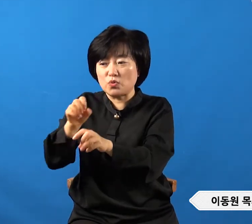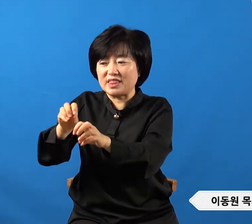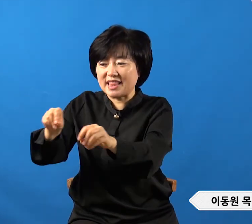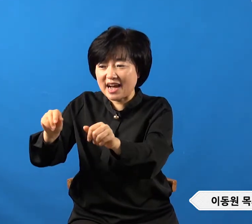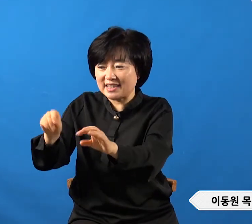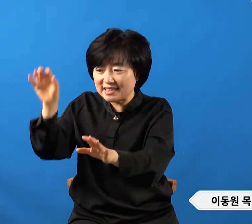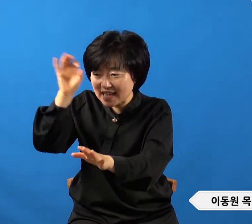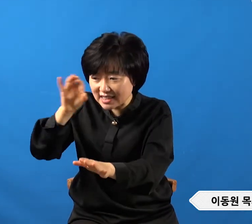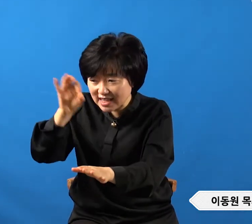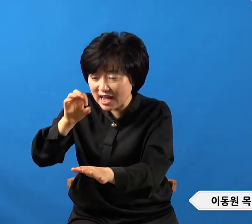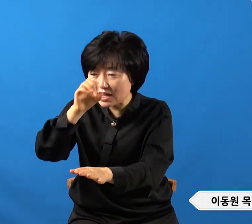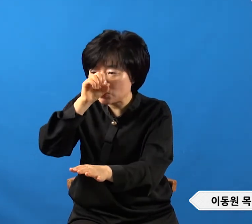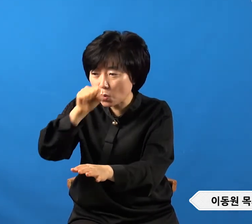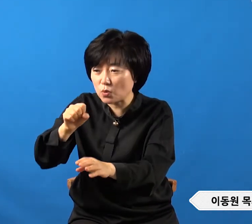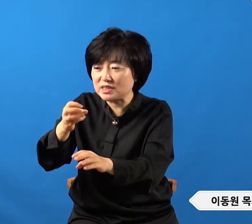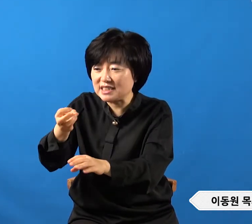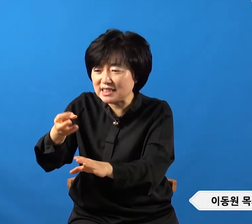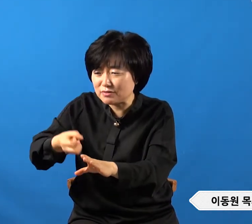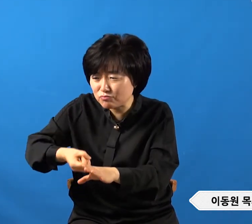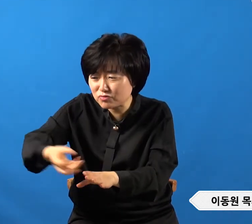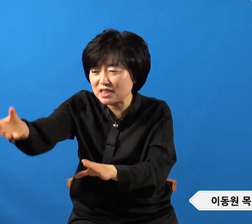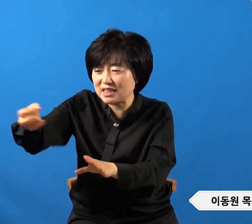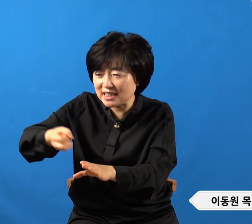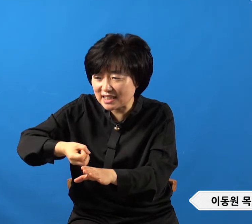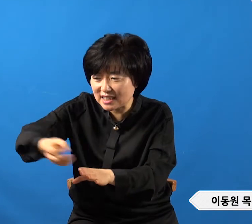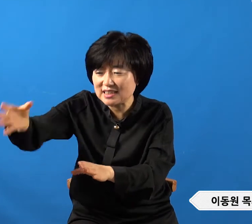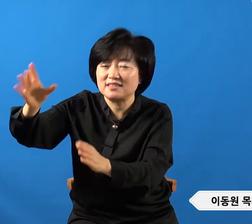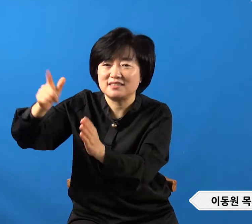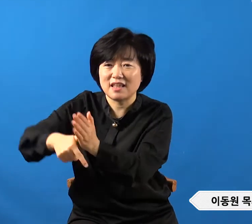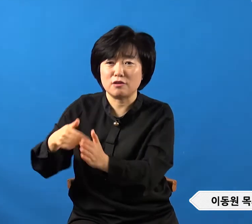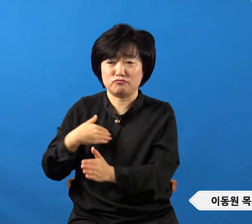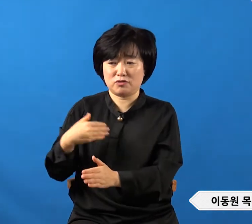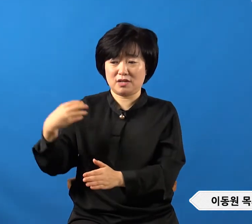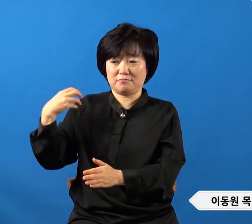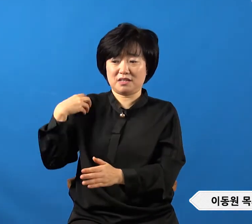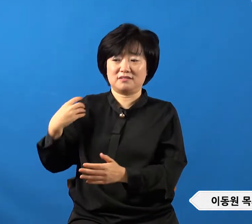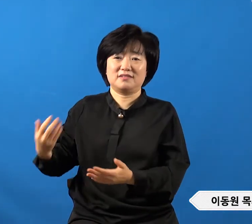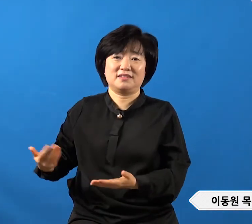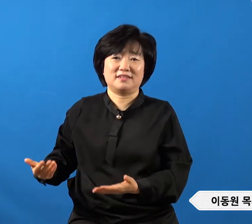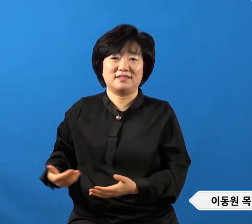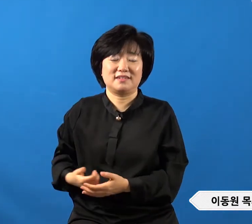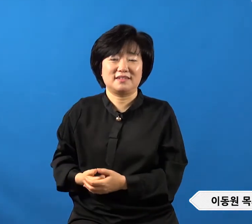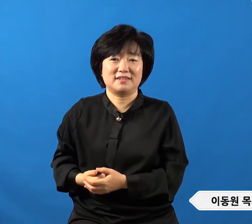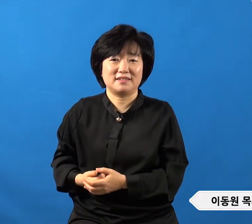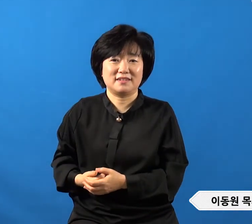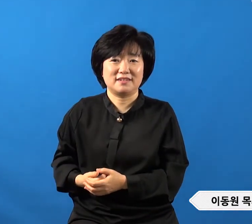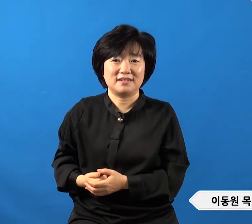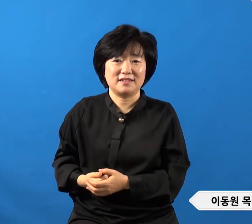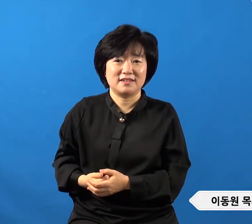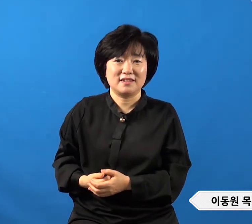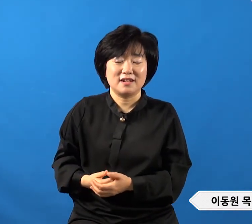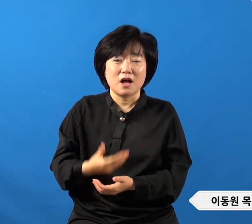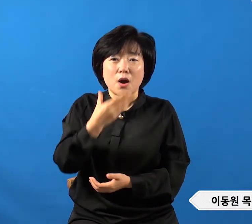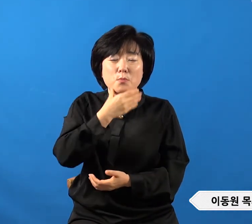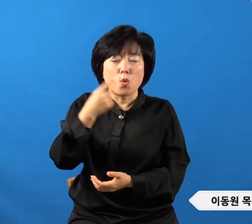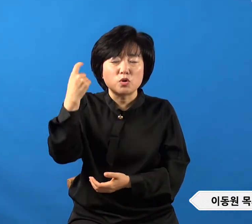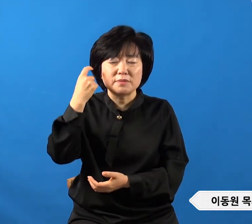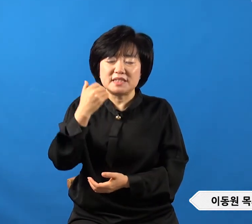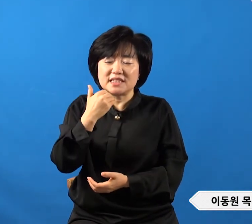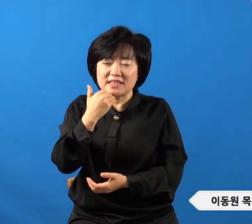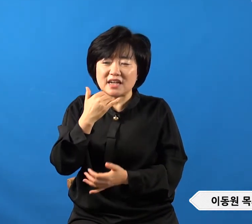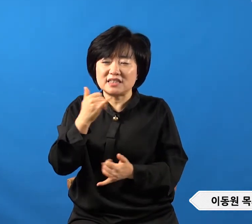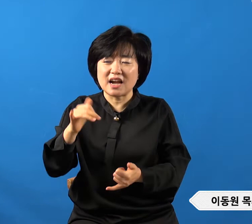땅을 찾아 좋은 씨를 뿌리면 돼요. 그게 우리가 할 일이에요. 자, 복음을 기다리고 있는